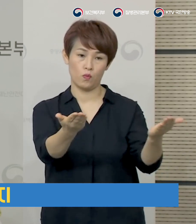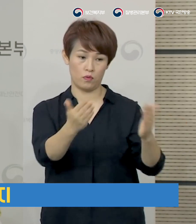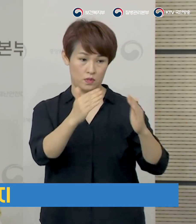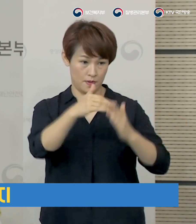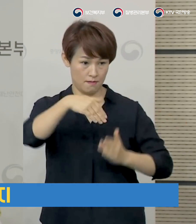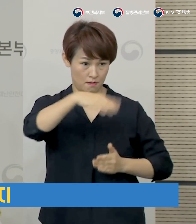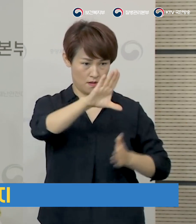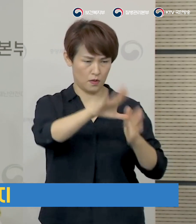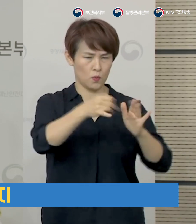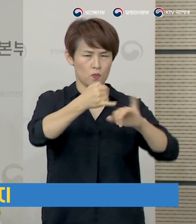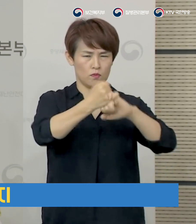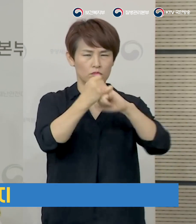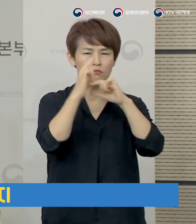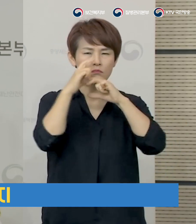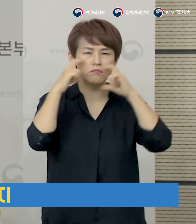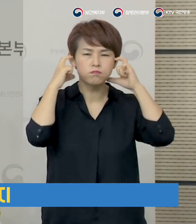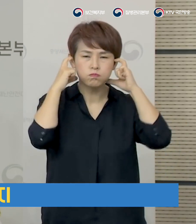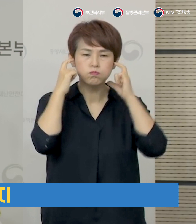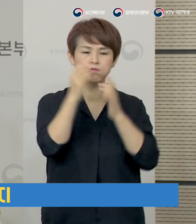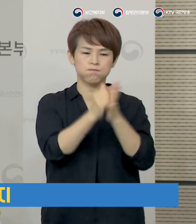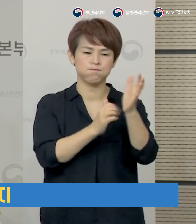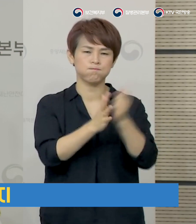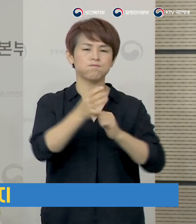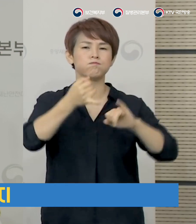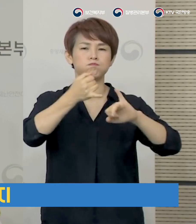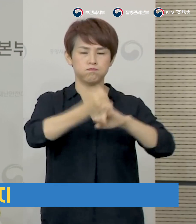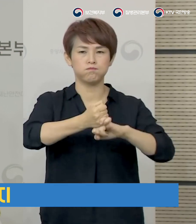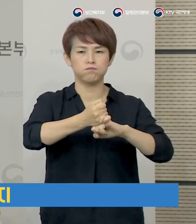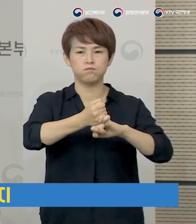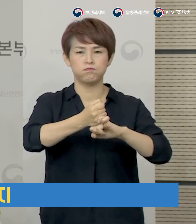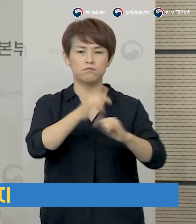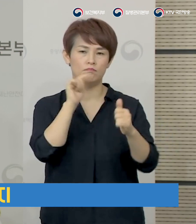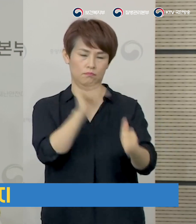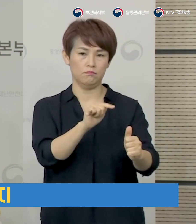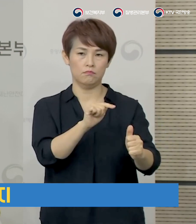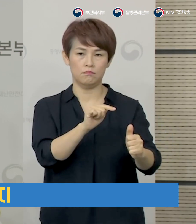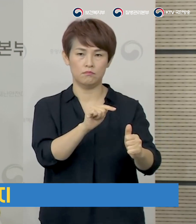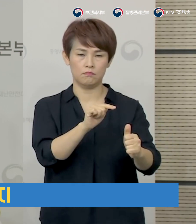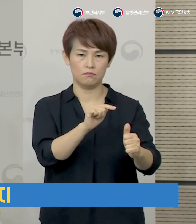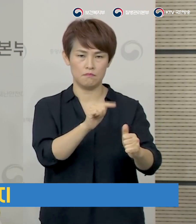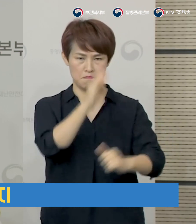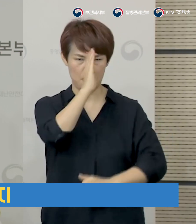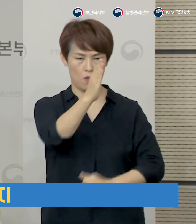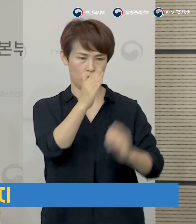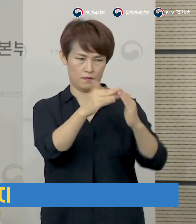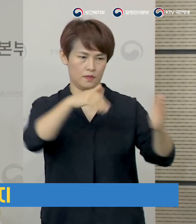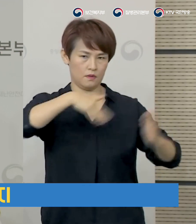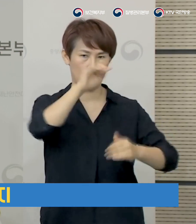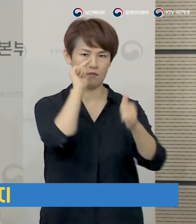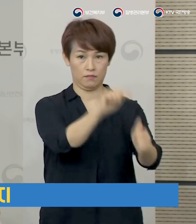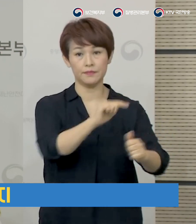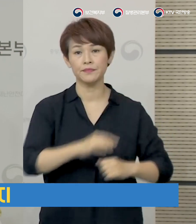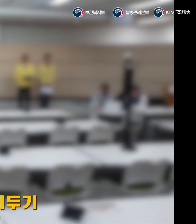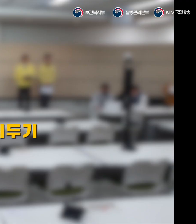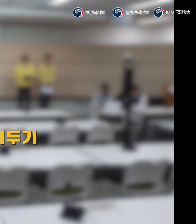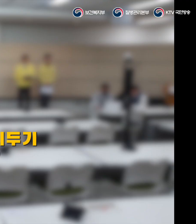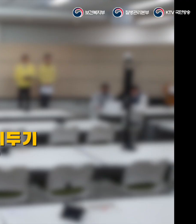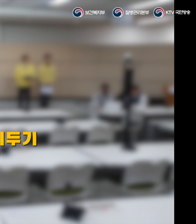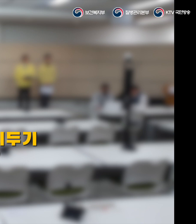가는 동안에는 반드시 마스크를 착용하고 장갑을 착용한 상태로 곧바로 집으로 가도록 그렇게 조치는 하고